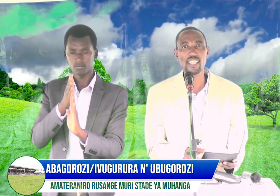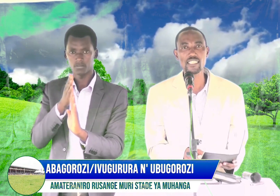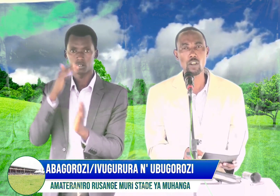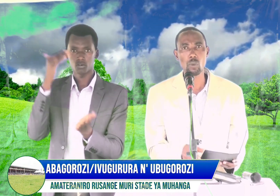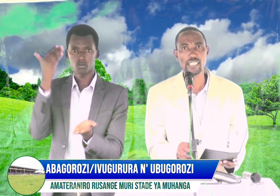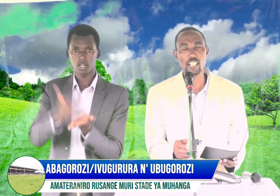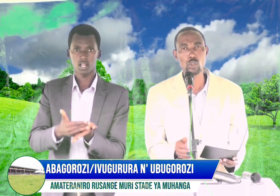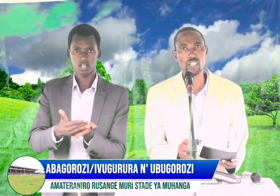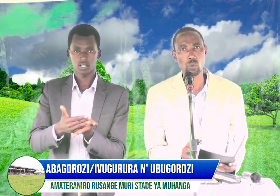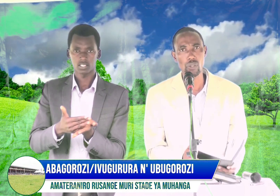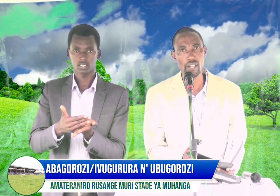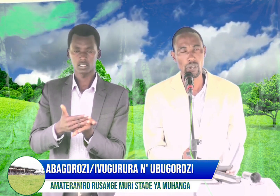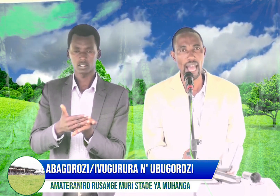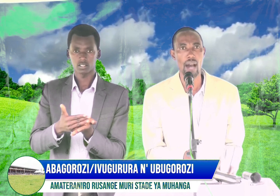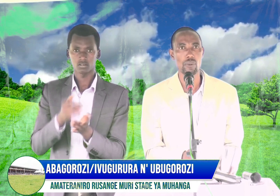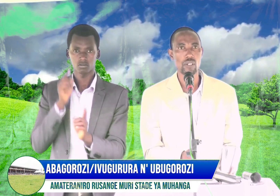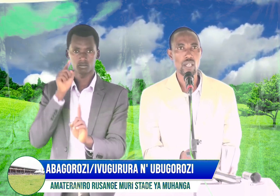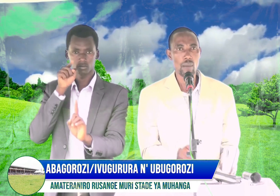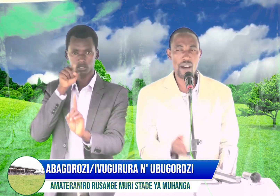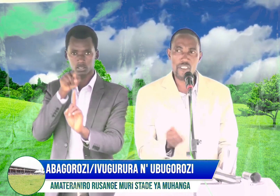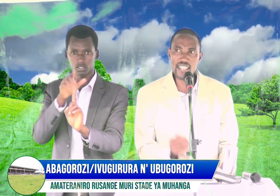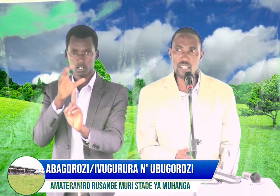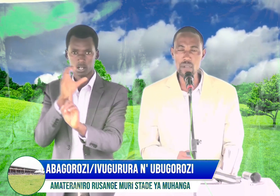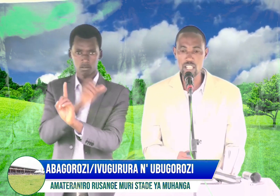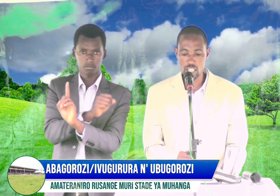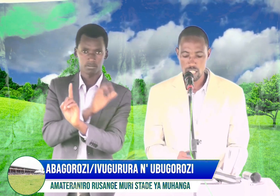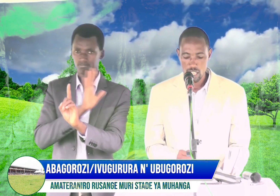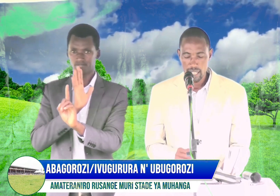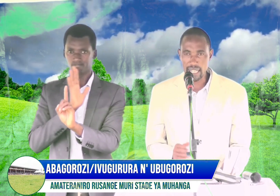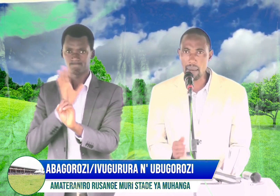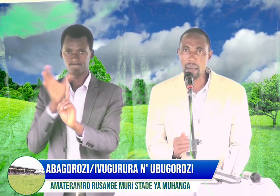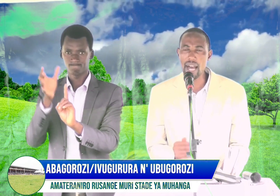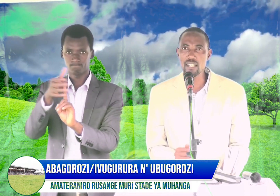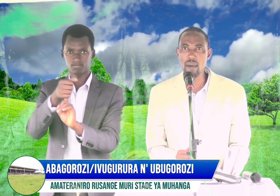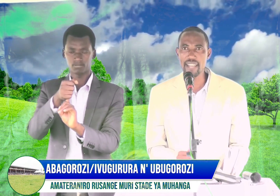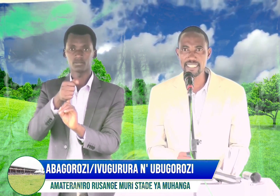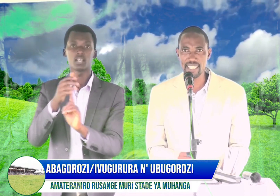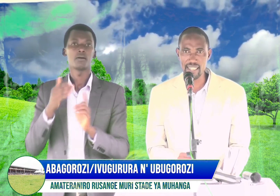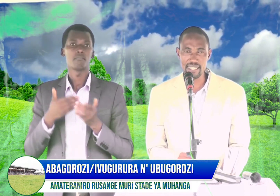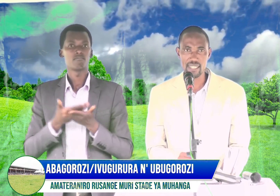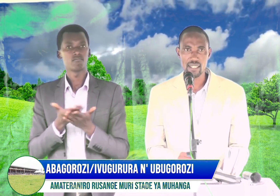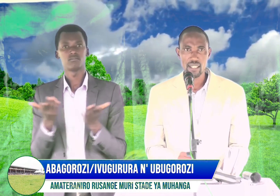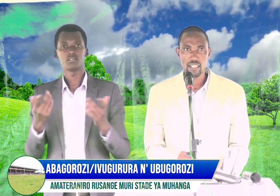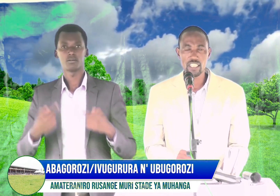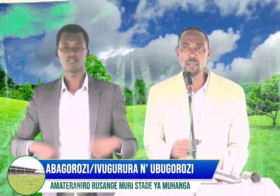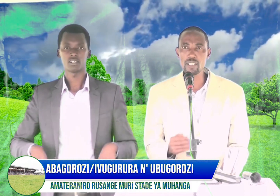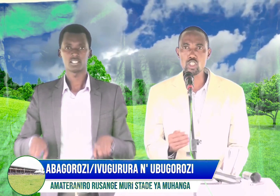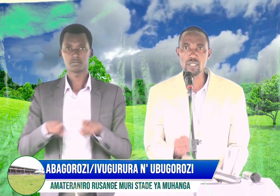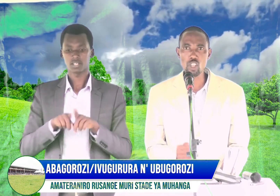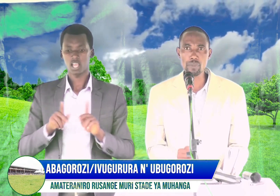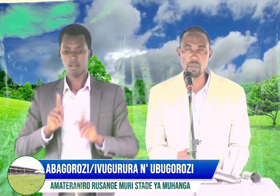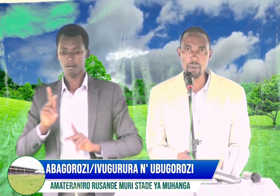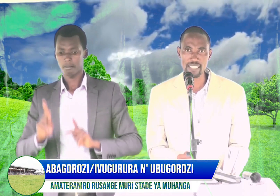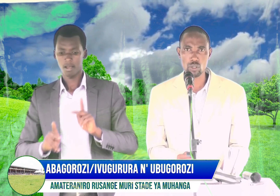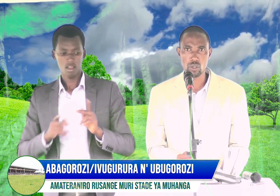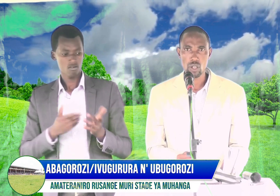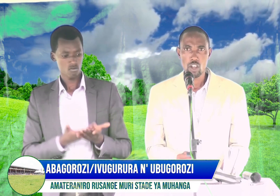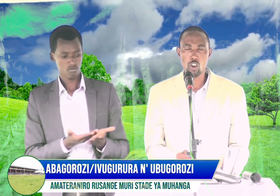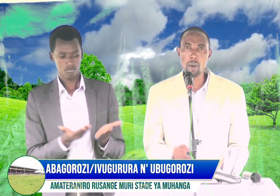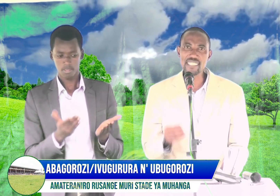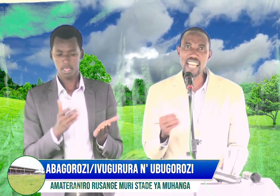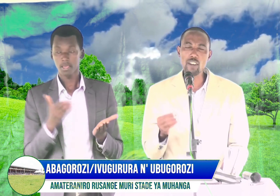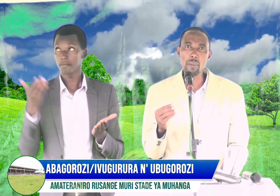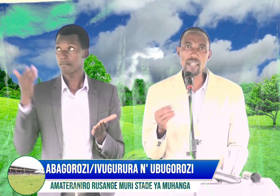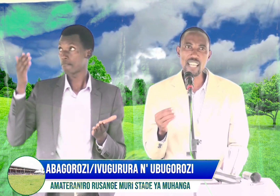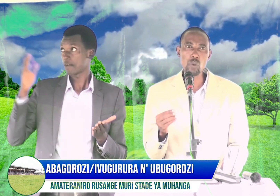ngo ubateshuri ku ntego yabo bavandimwe ngaba abantu Imana ikeneye ni ibisubizo by'ibibazo